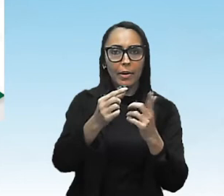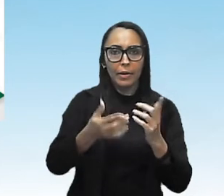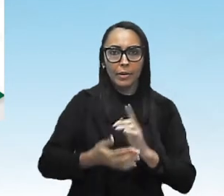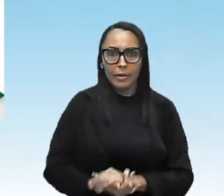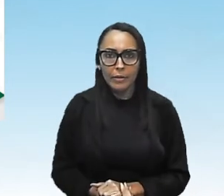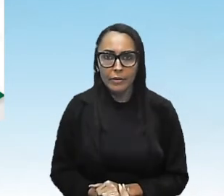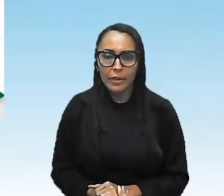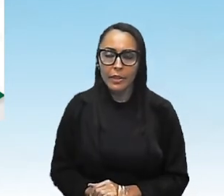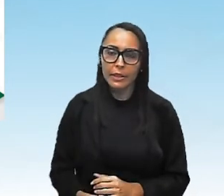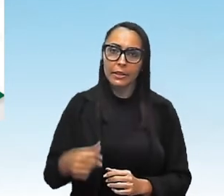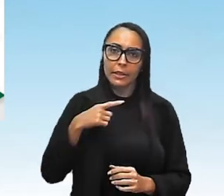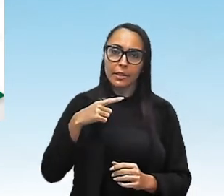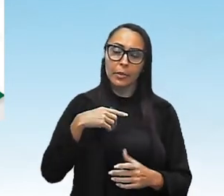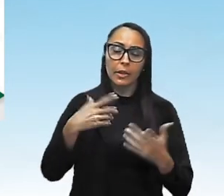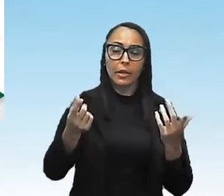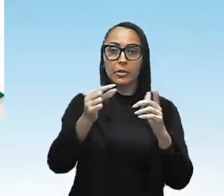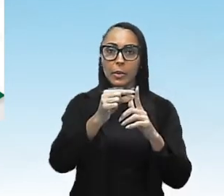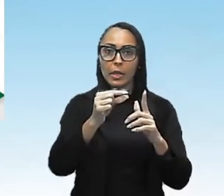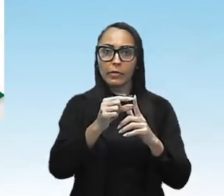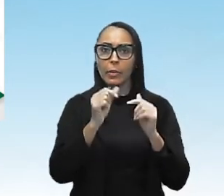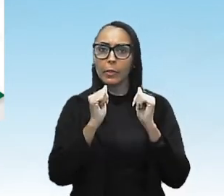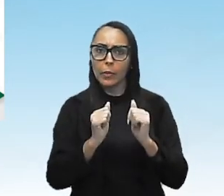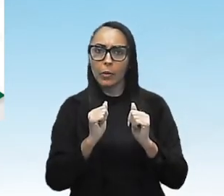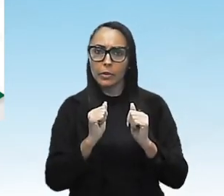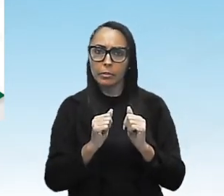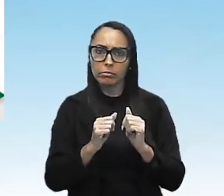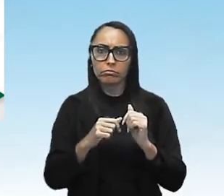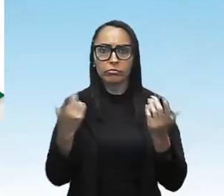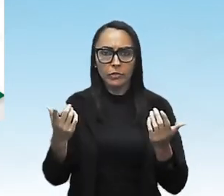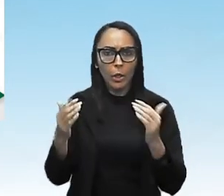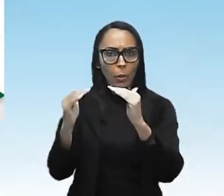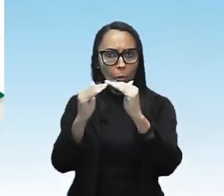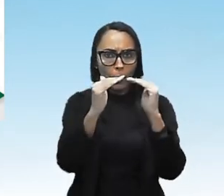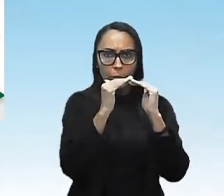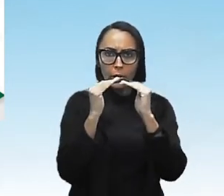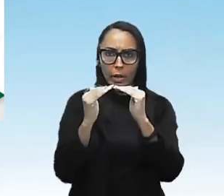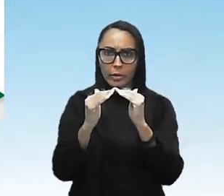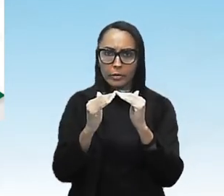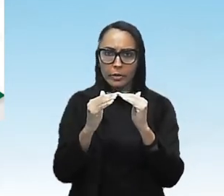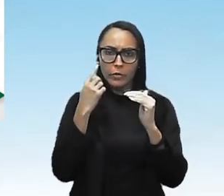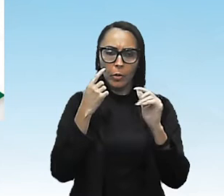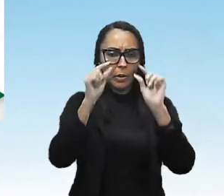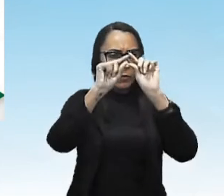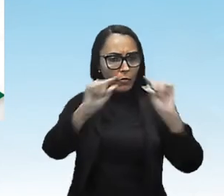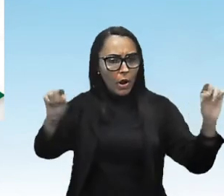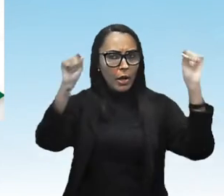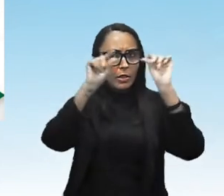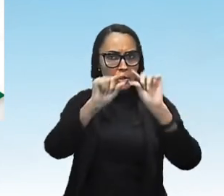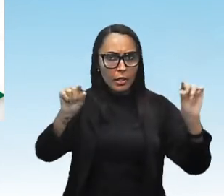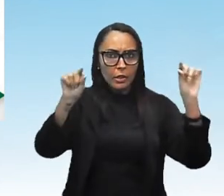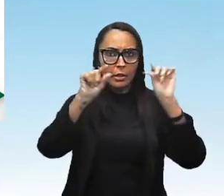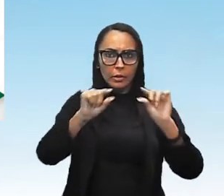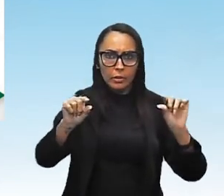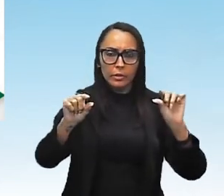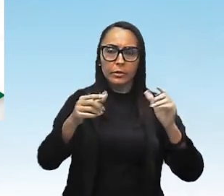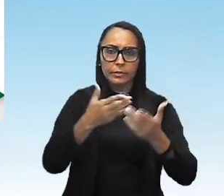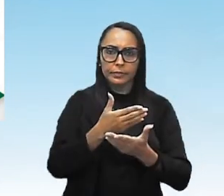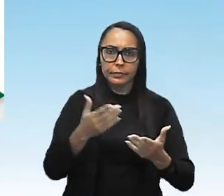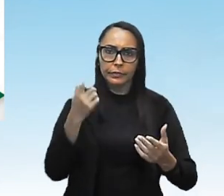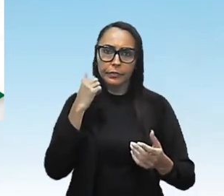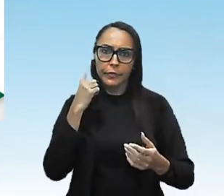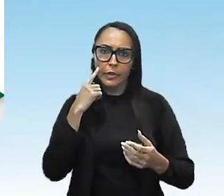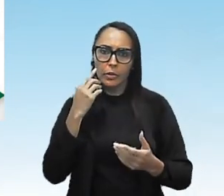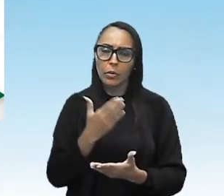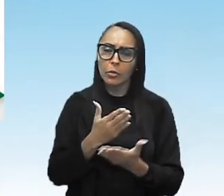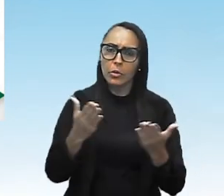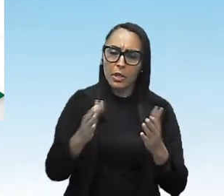As palavras podem se combinar, formando frases. Uma palavra pode ser definida como sendo um